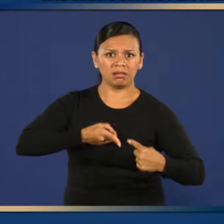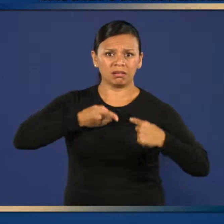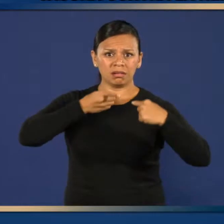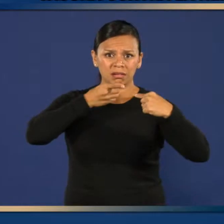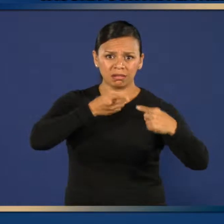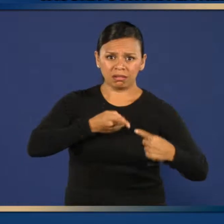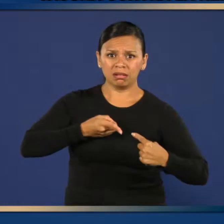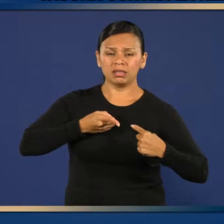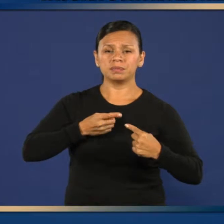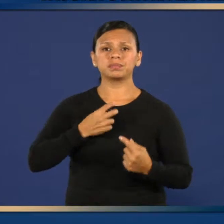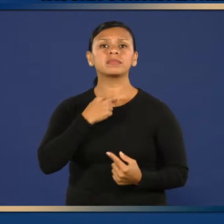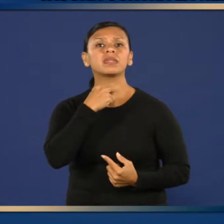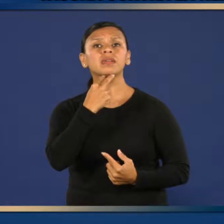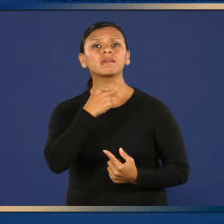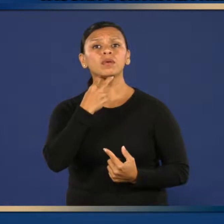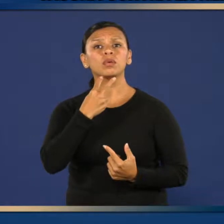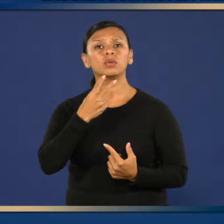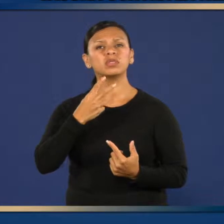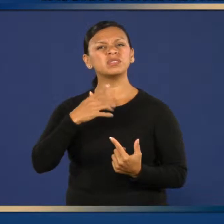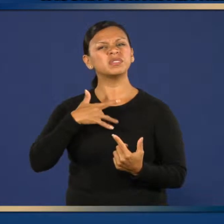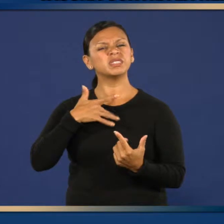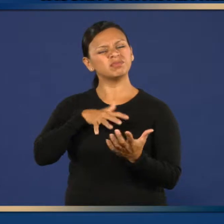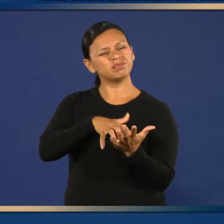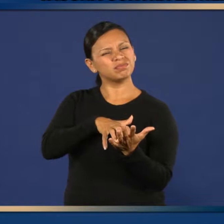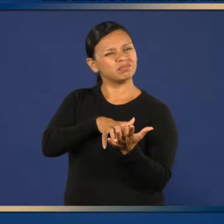ronquera o sibilancias